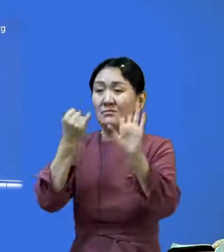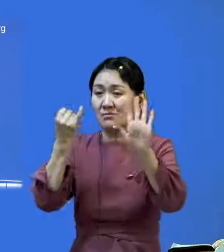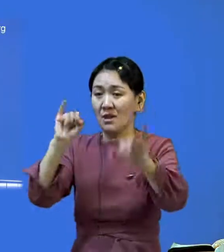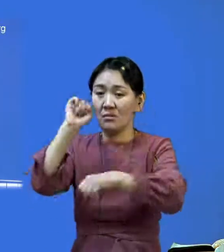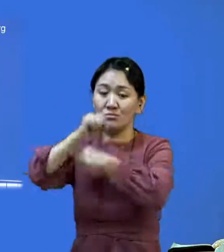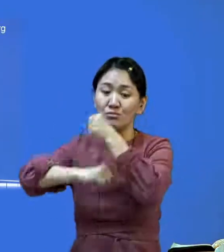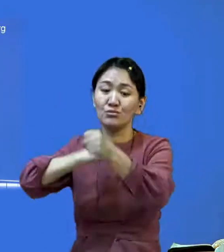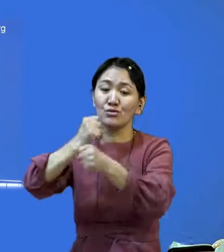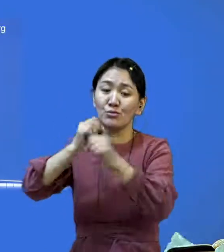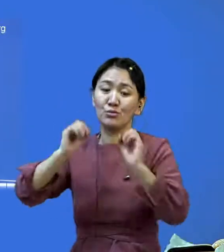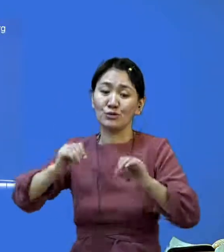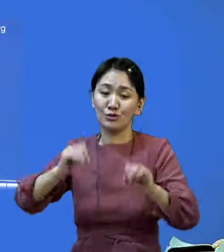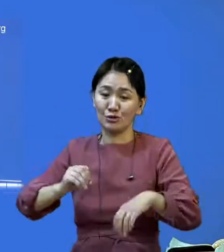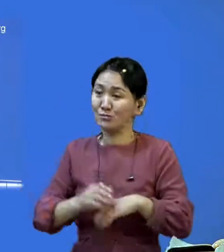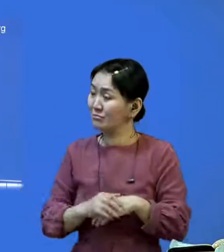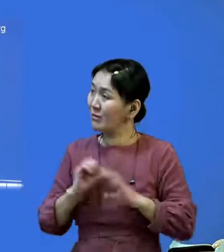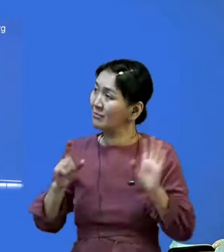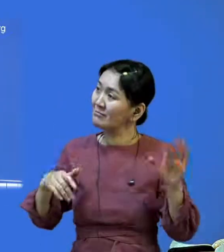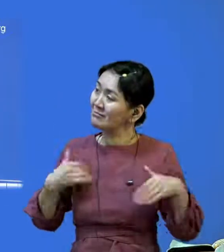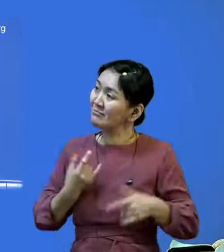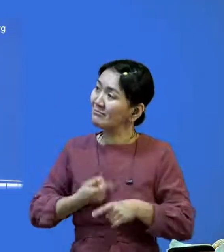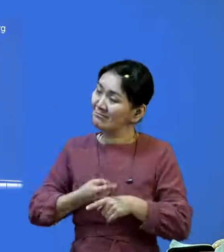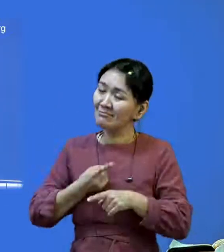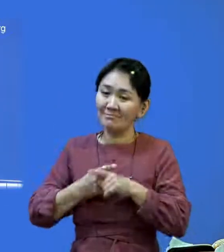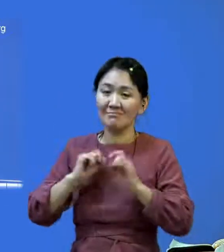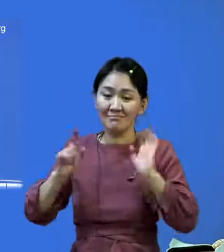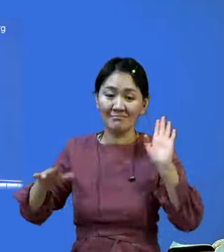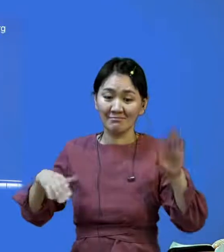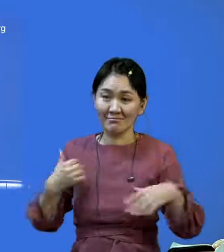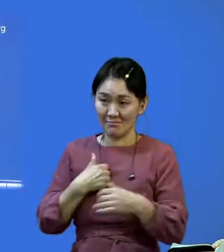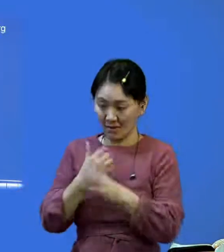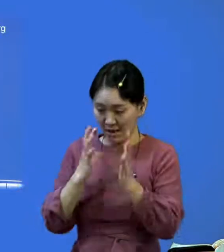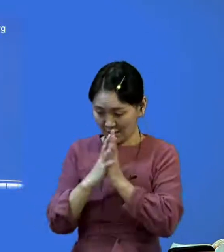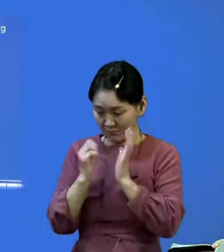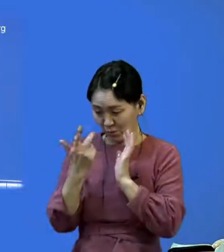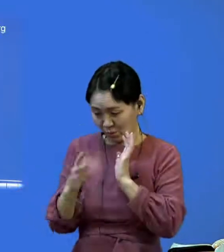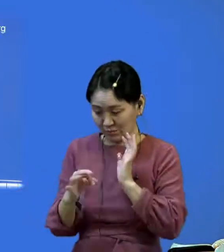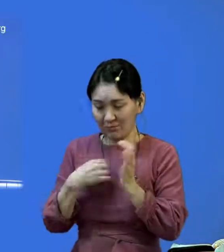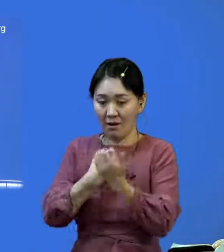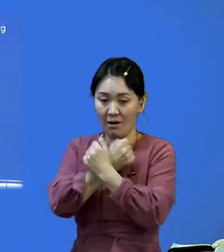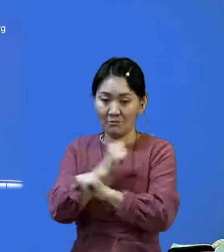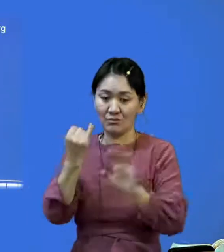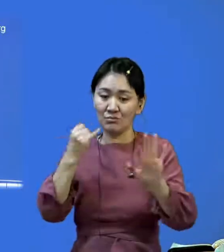болчих. Улам илүү аз жаргалтай болж байна. Дэндүү аз жаргалтай болж байна.